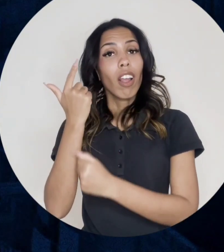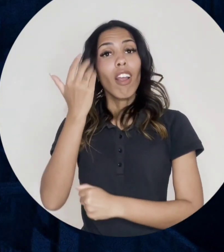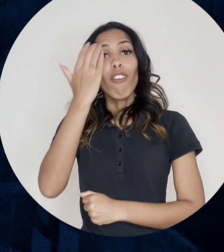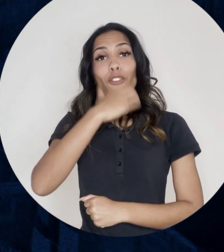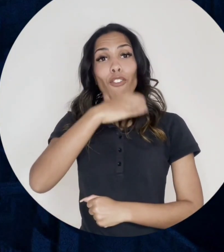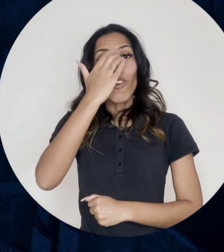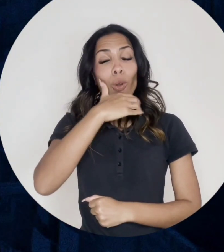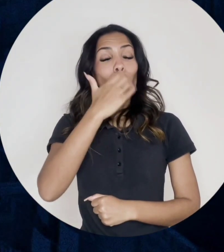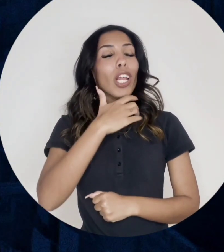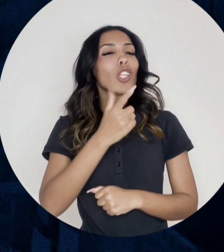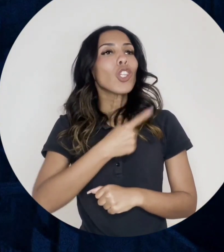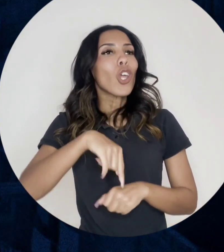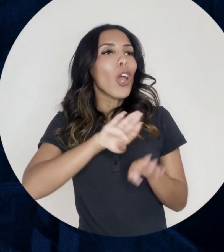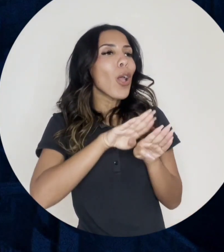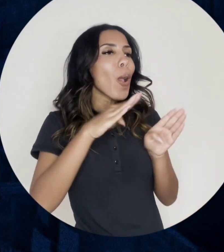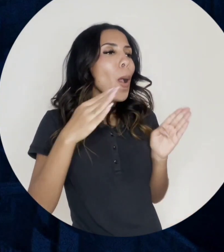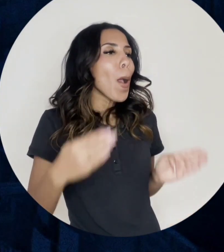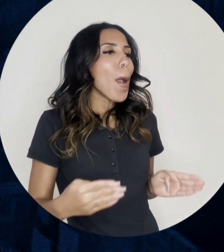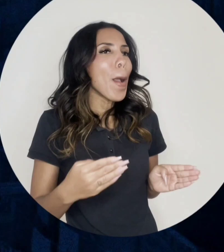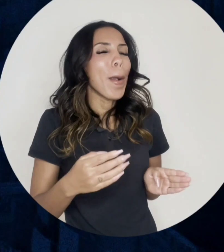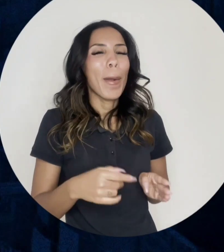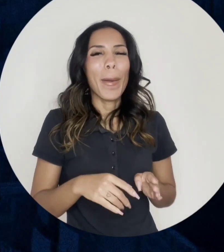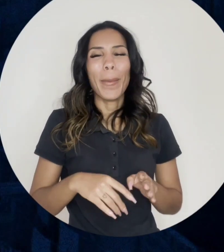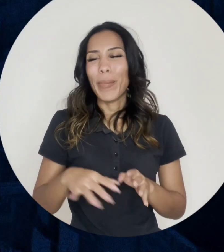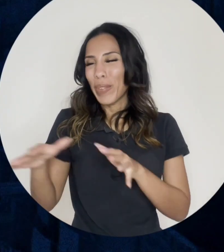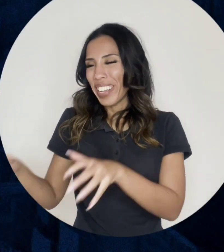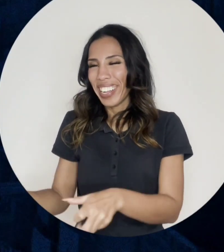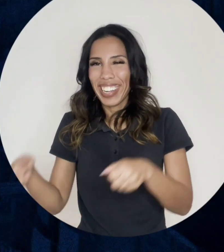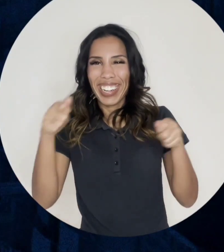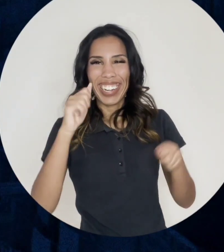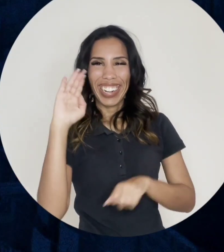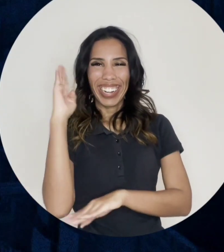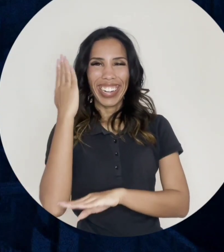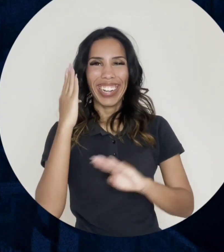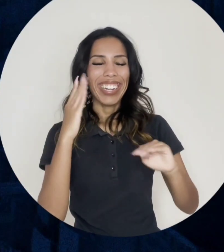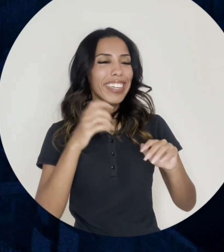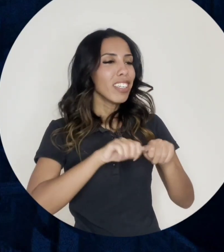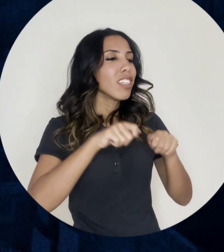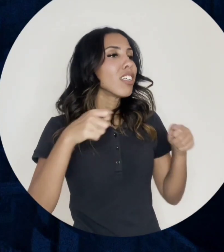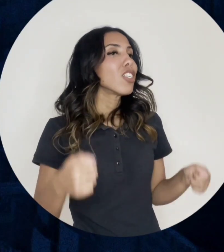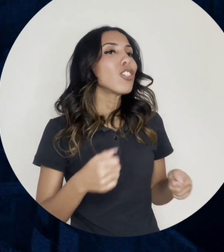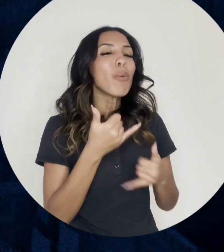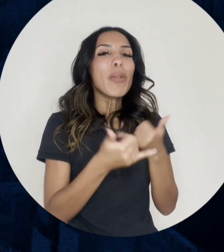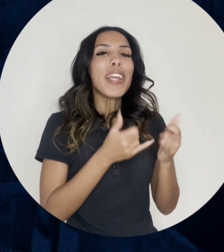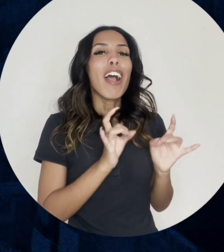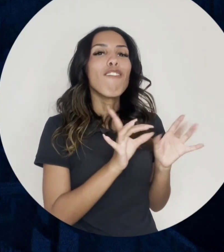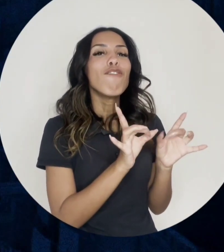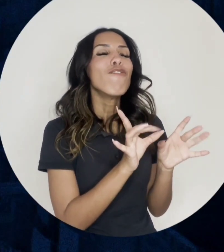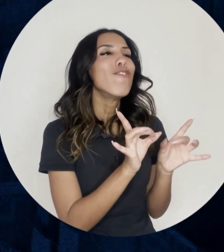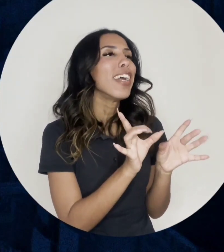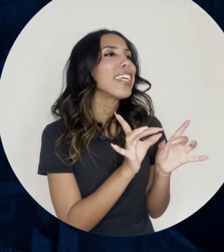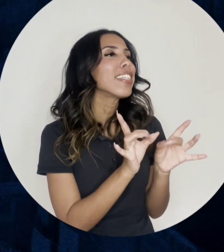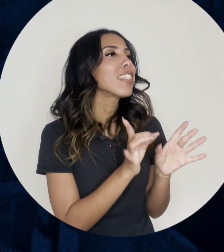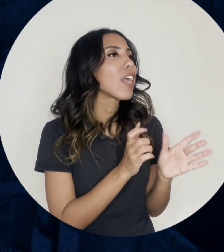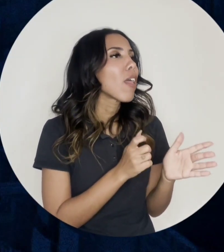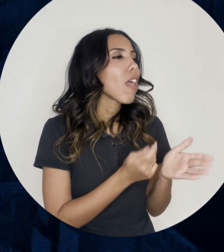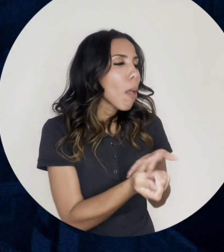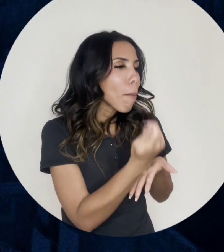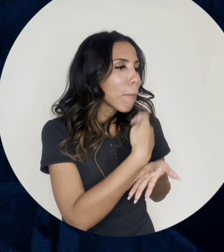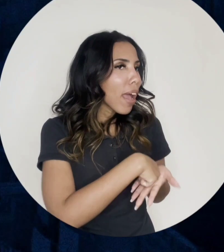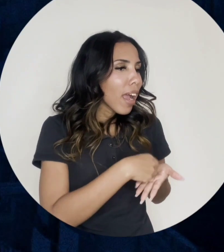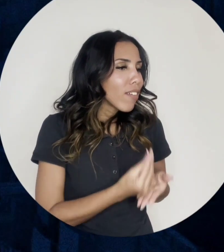vender, botar banquinha, botava caixote, pegava bill, acho que tu nunca nem ouviu, cambucá. Já comia bill.